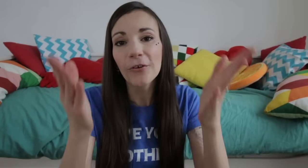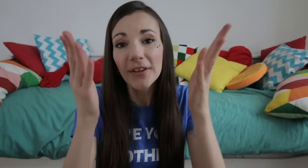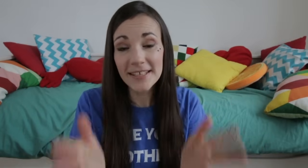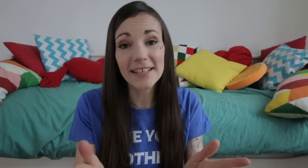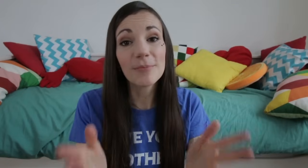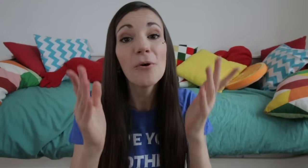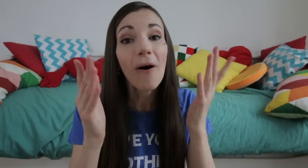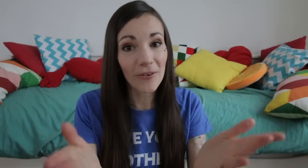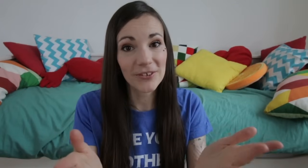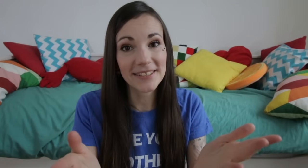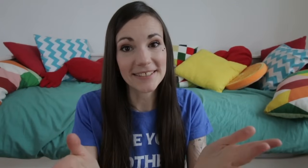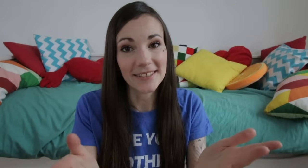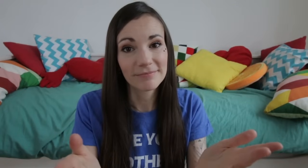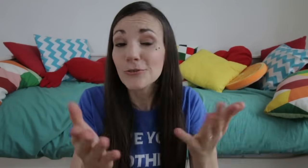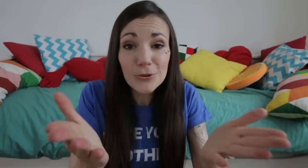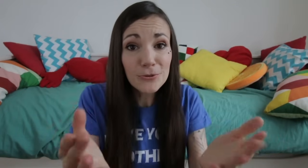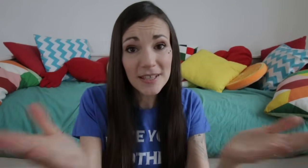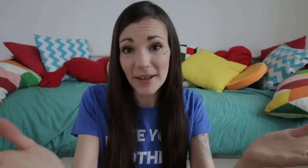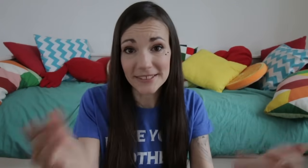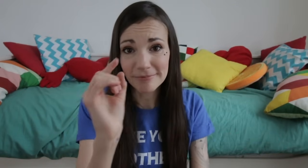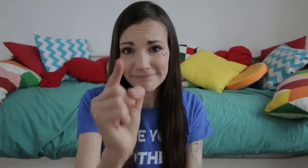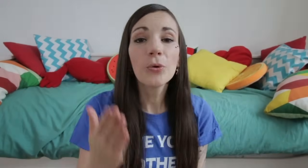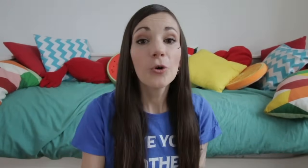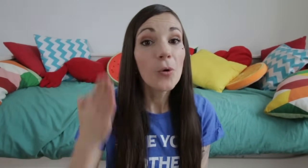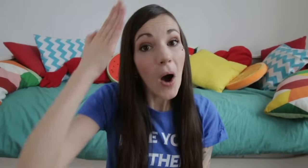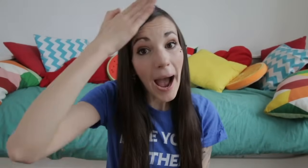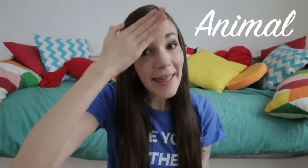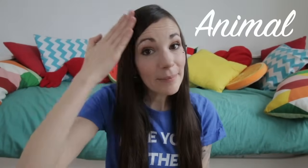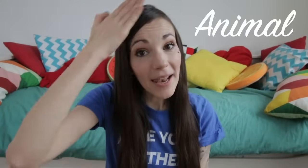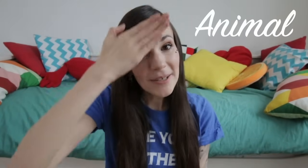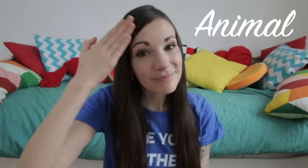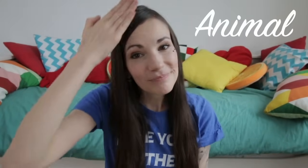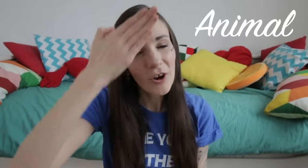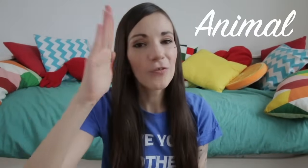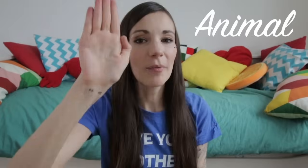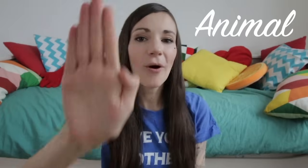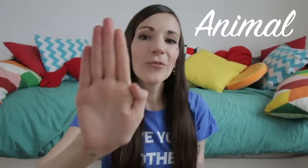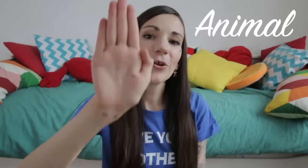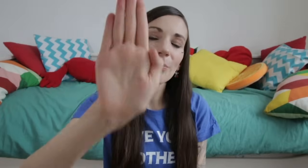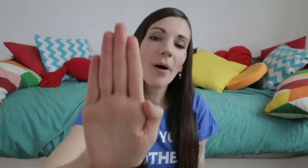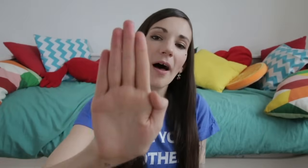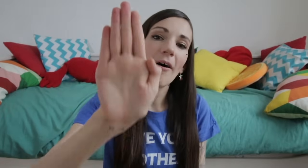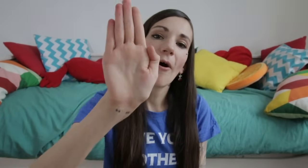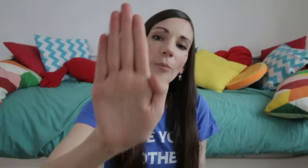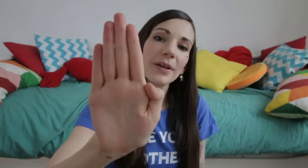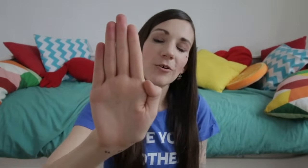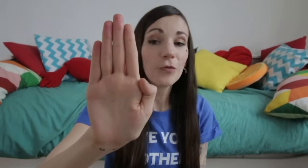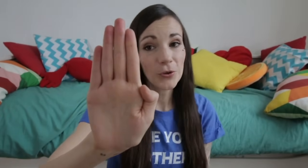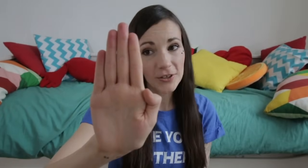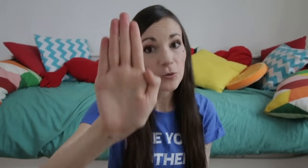les animaux en langue des signes. Du coup c'est parti ! Pour le mot animal, on vient prendre notre main en B, configuration